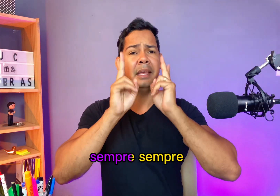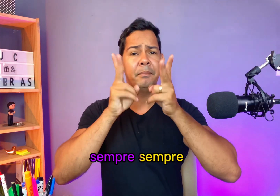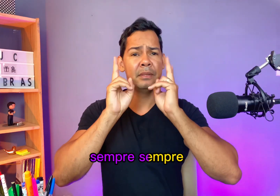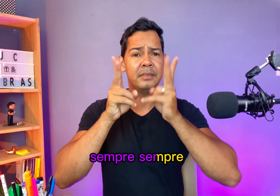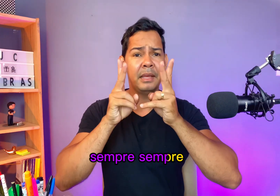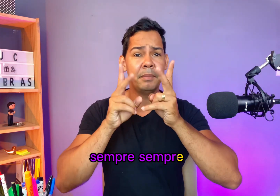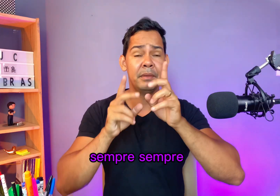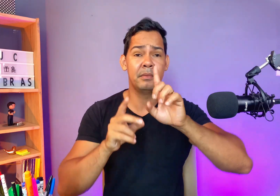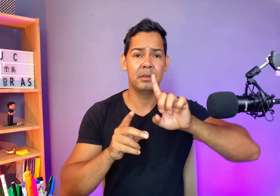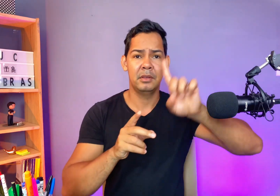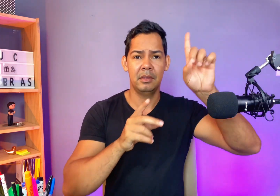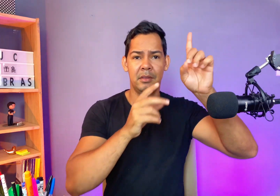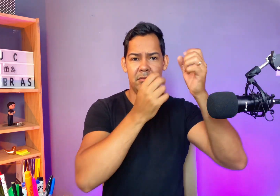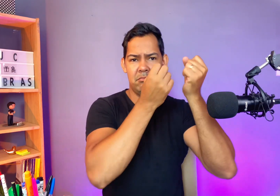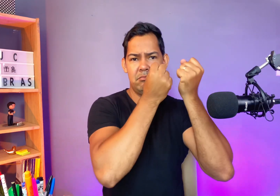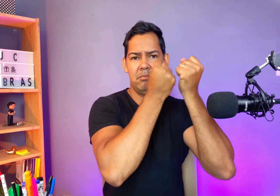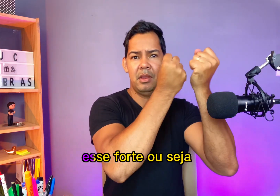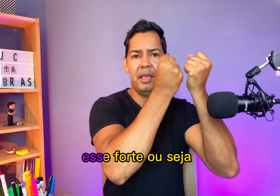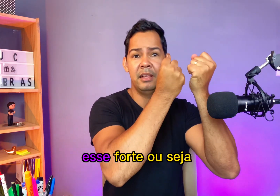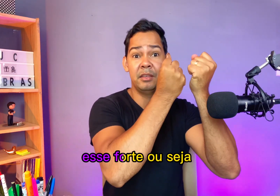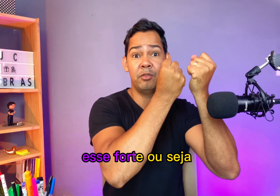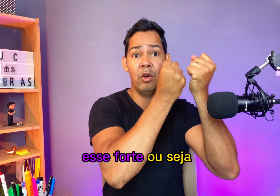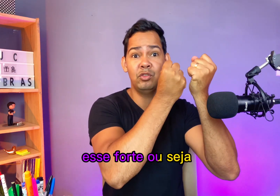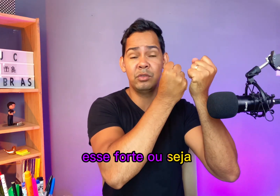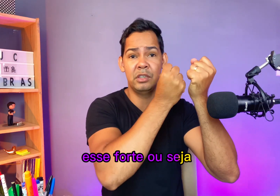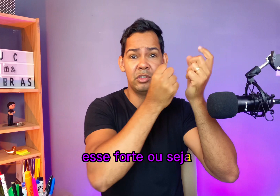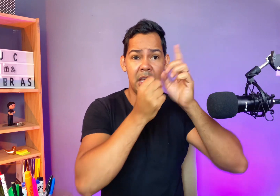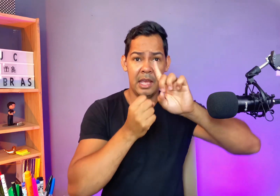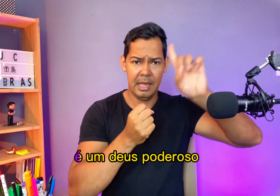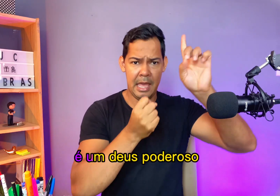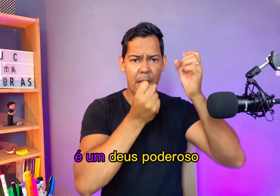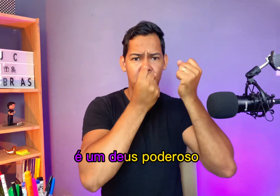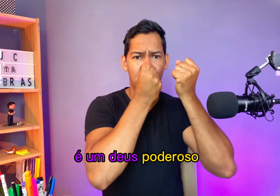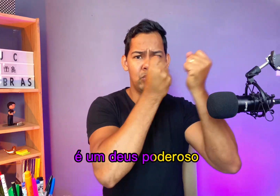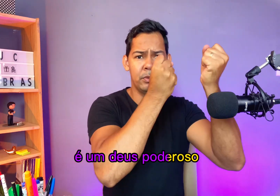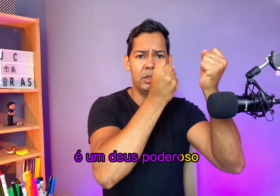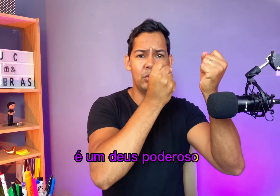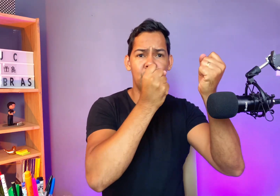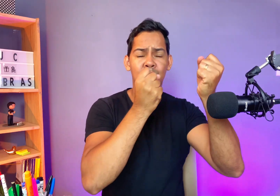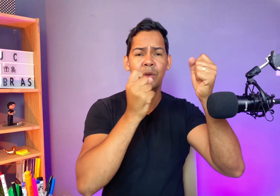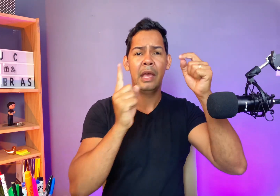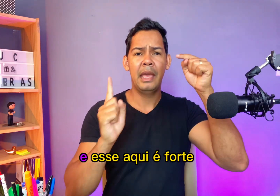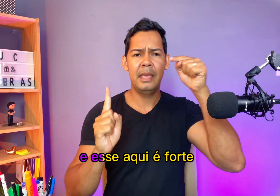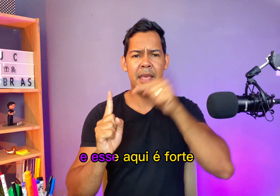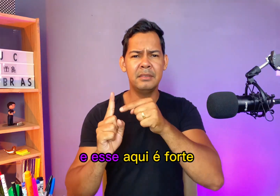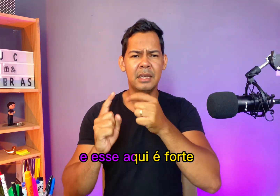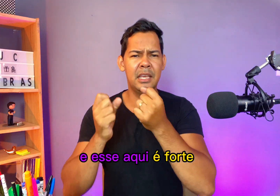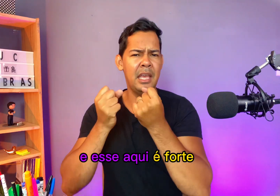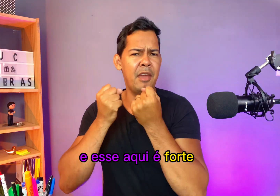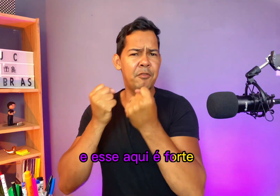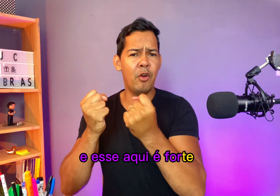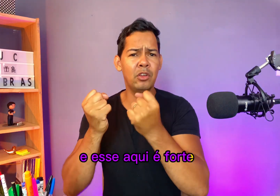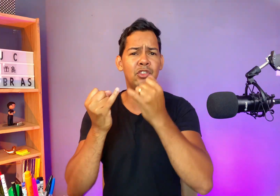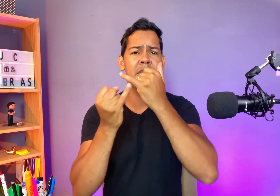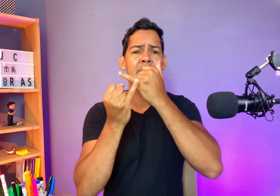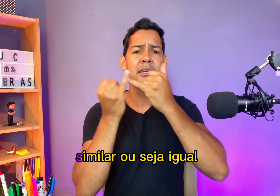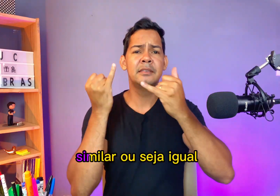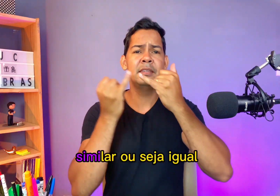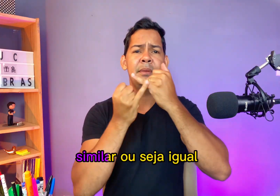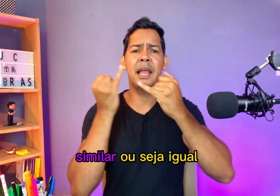sempre, sempre. Esse é forte, ou seja, é um Deus poderoso. E esse aqui é forte, similar,